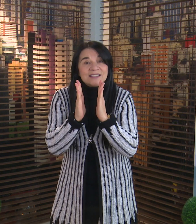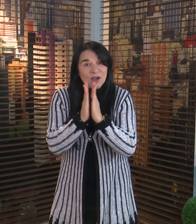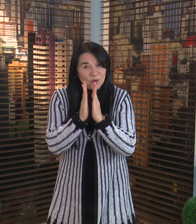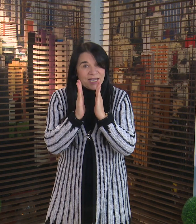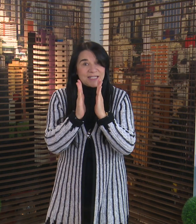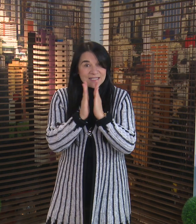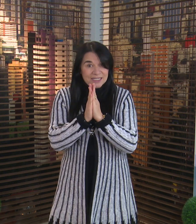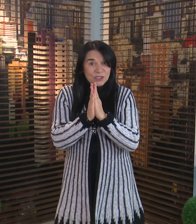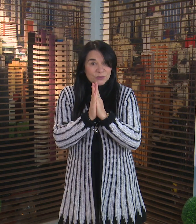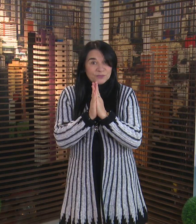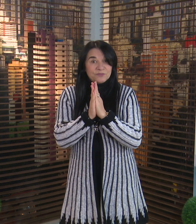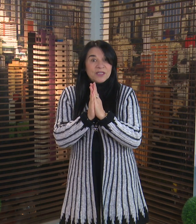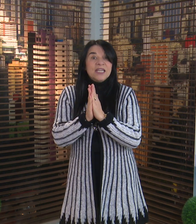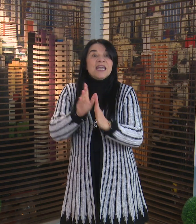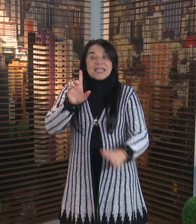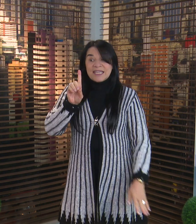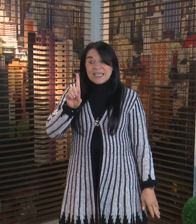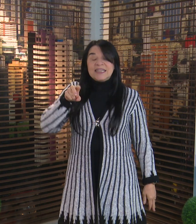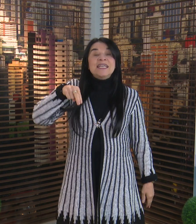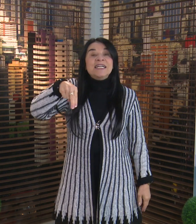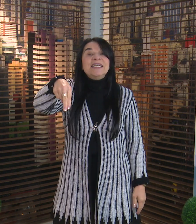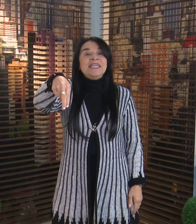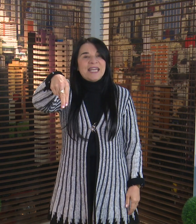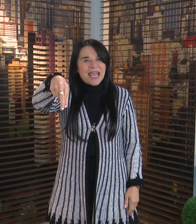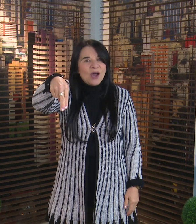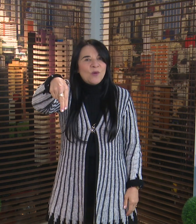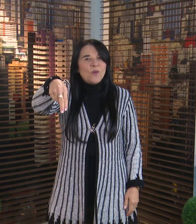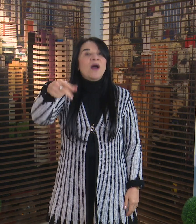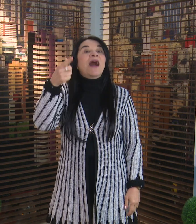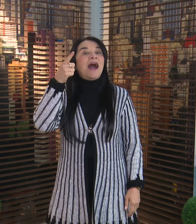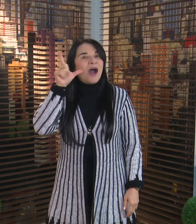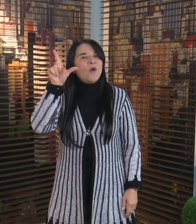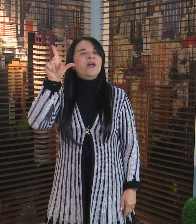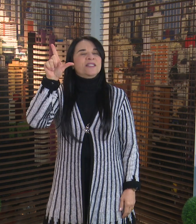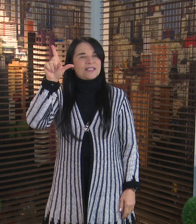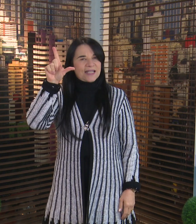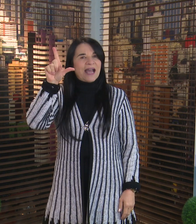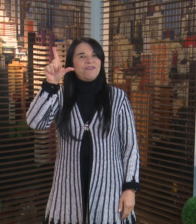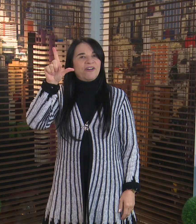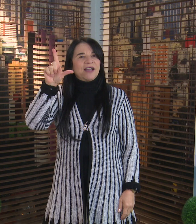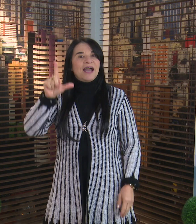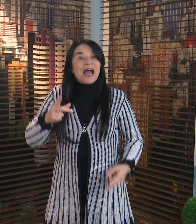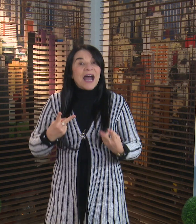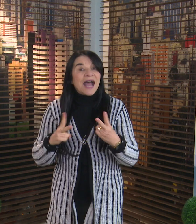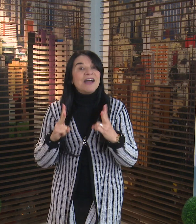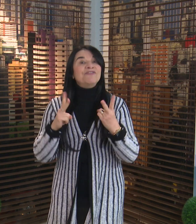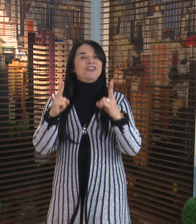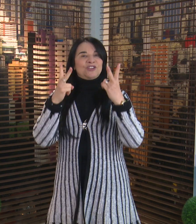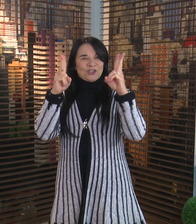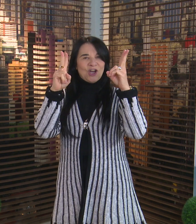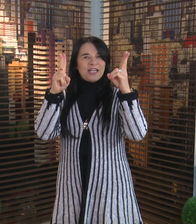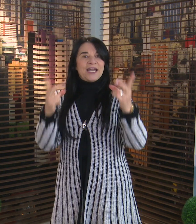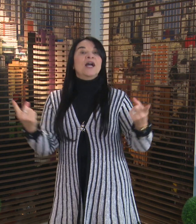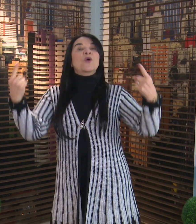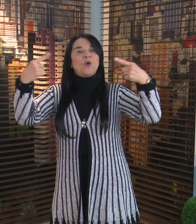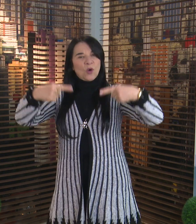da oração que Daniel alcançava a vitória